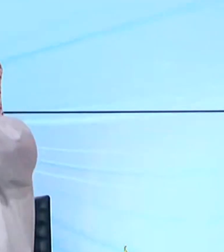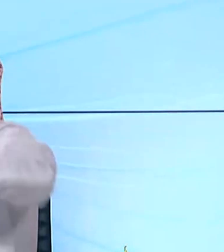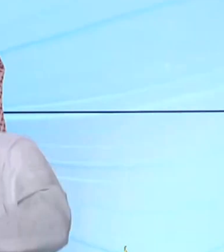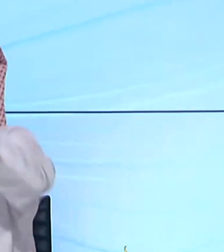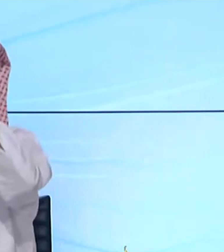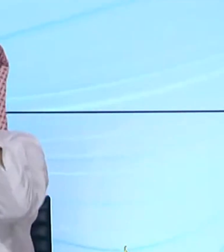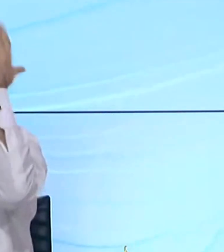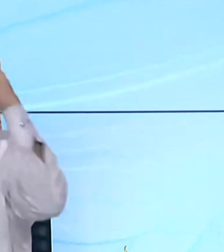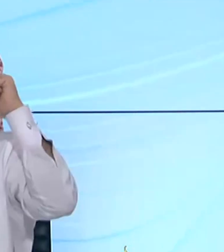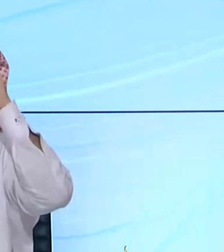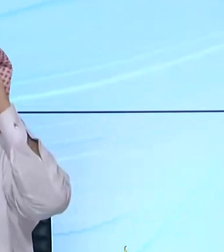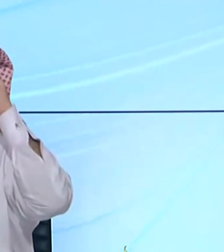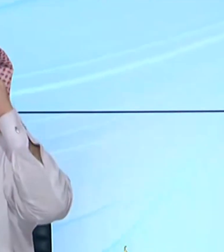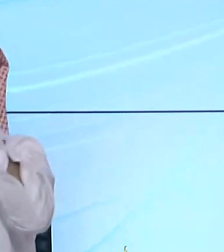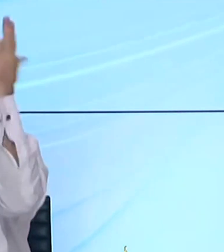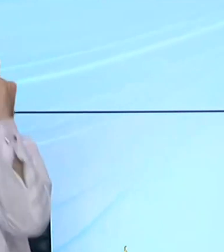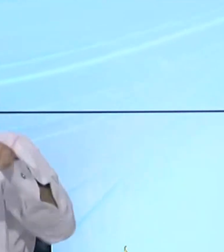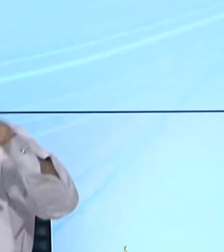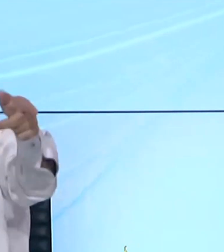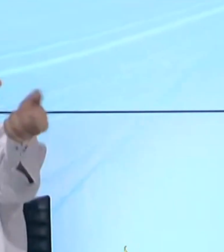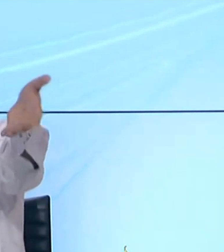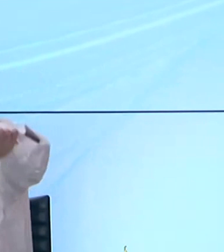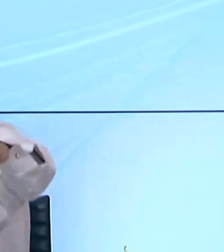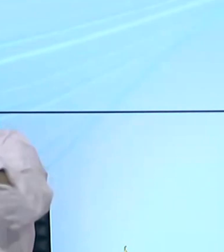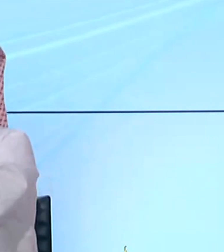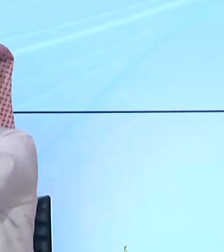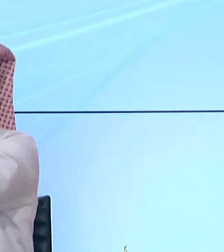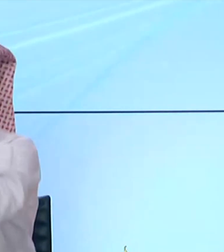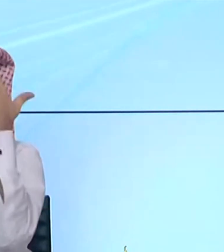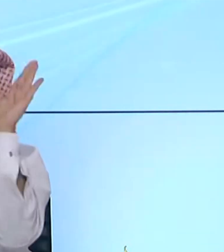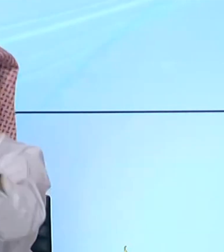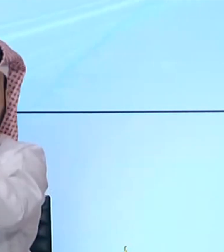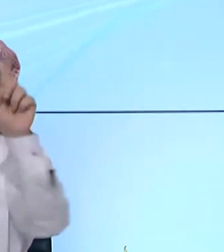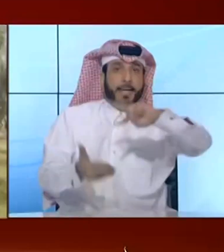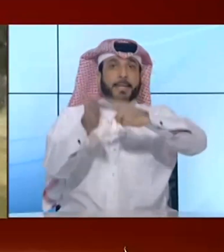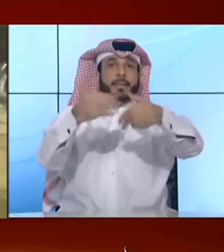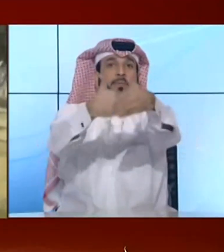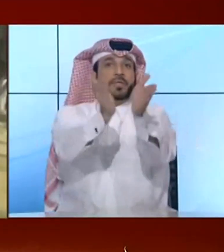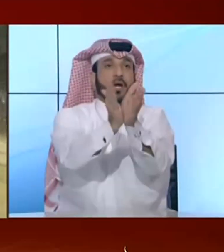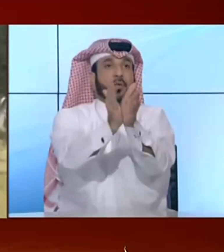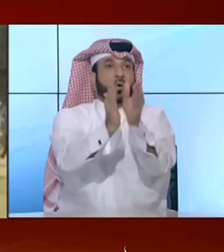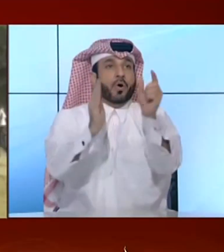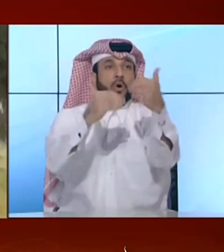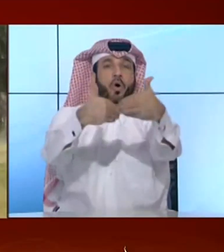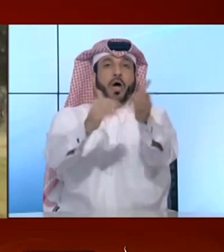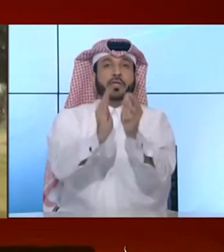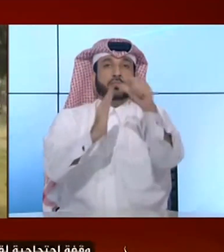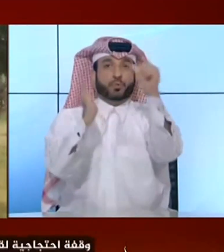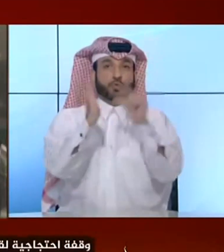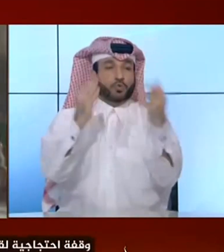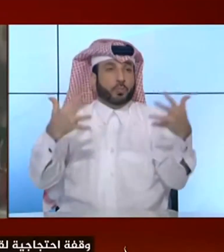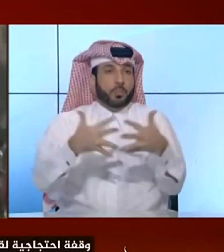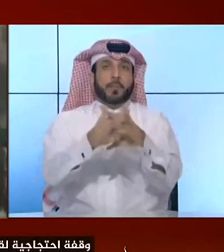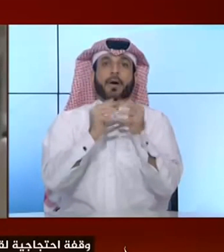المخلوق حسني مبارك في قضيه قتل المتظاهرين وذلك بدعوه من حزب الدستور والتيار الشعبي